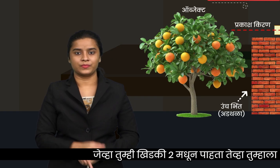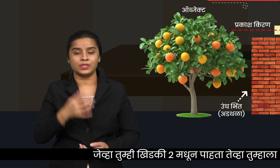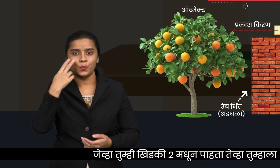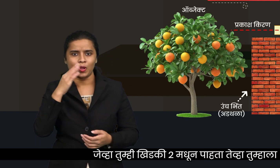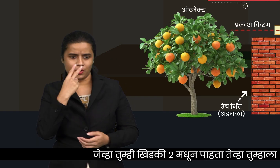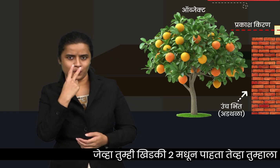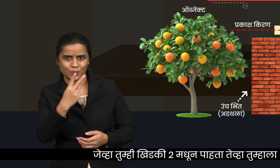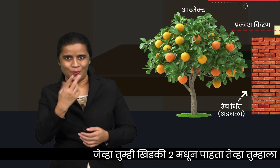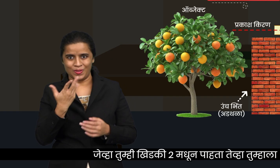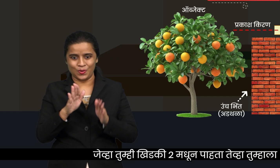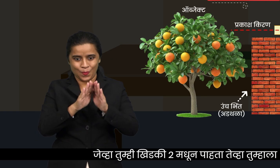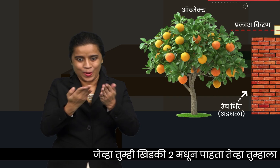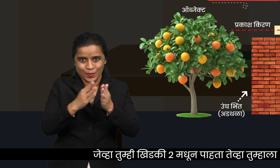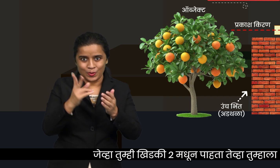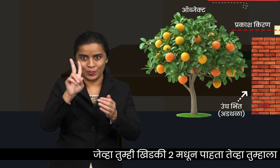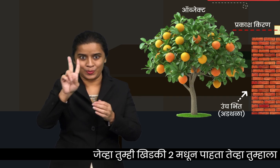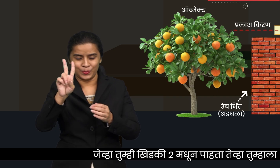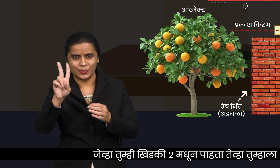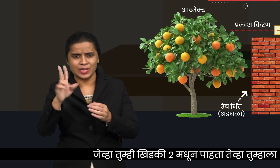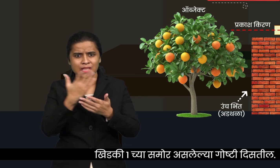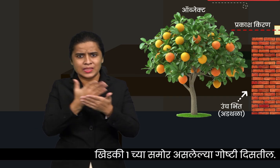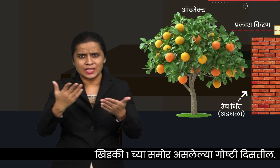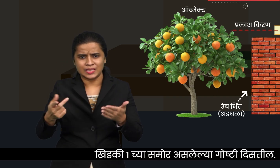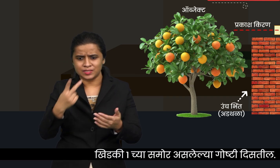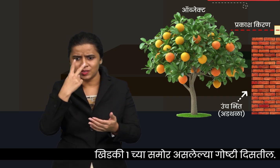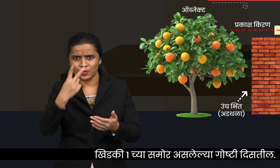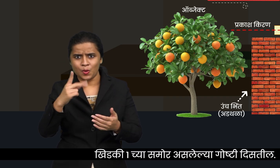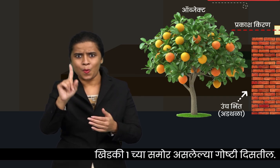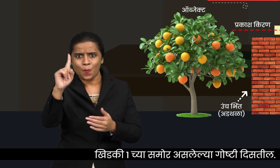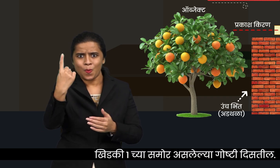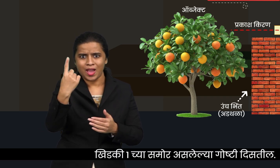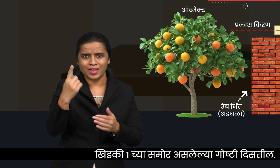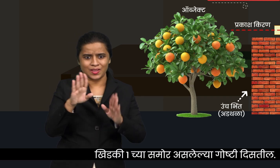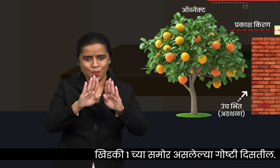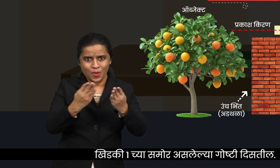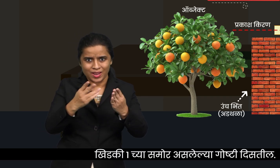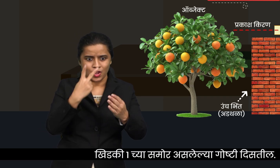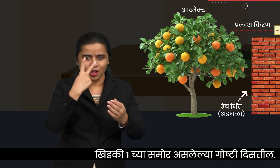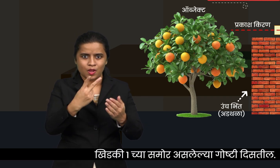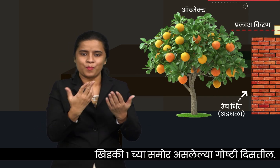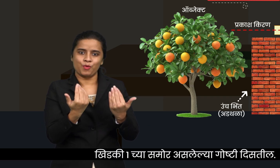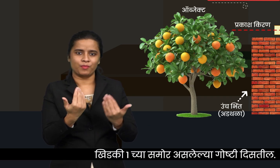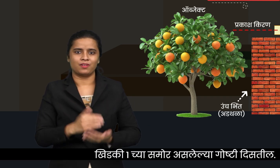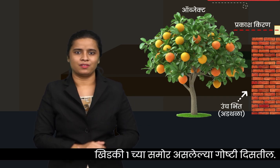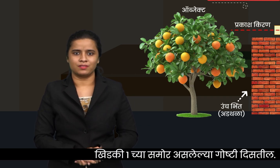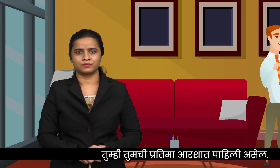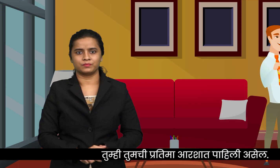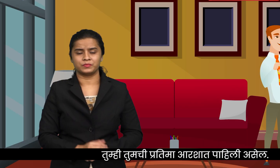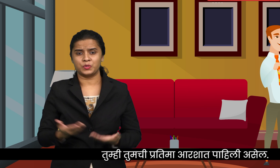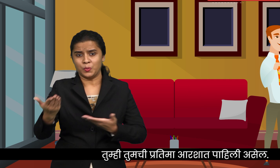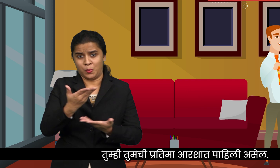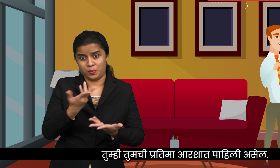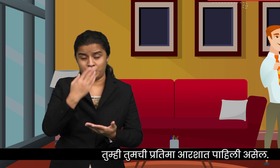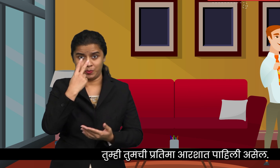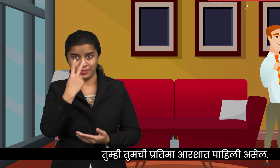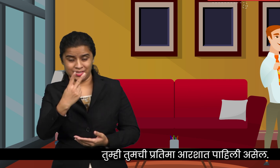जेव्हा तुम्ही खिडकी 2 मधून पाहता तेव्हा तुम्हाला खिडकी 1 च्या समोर असलेली गोष्ट दिसतील.